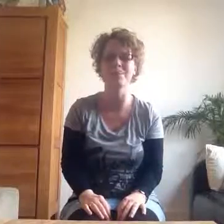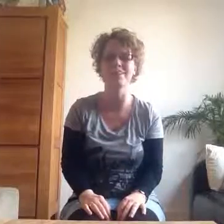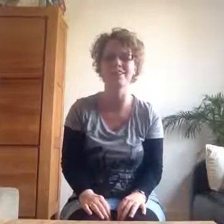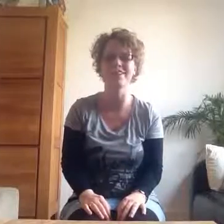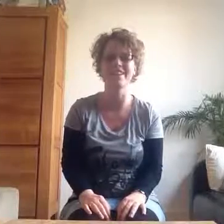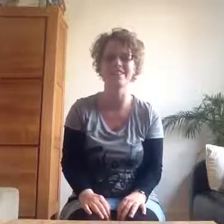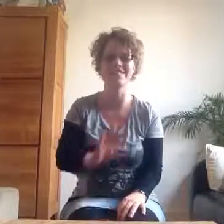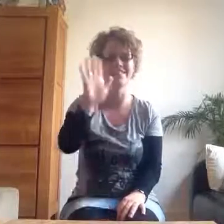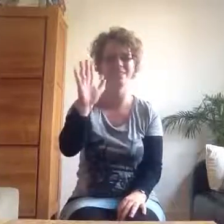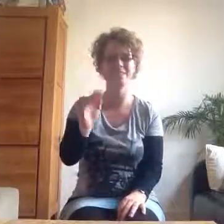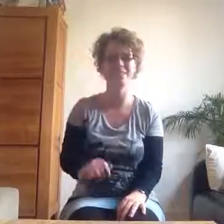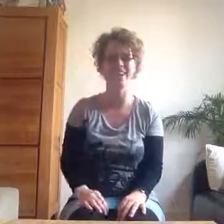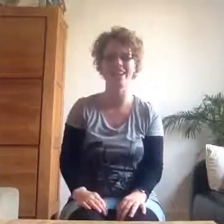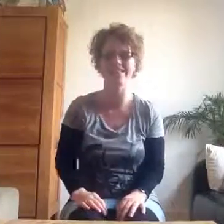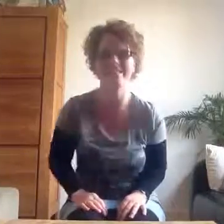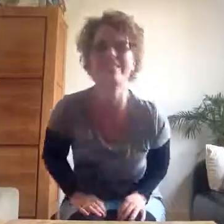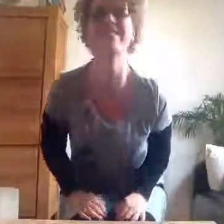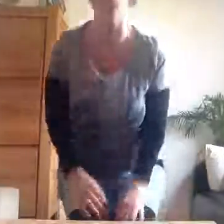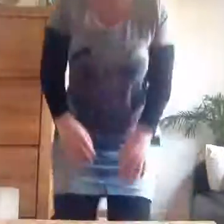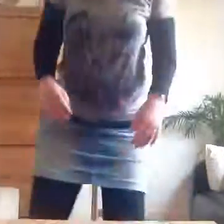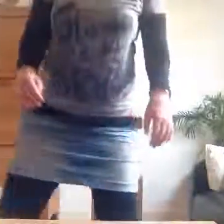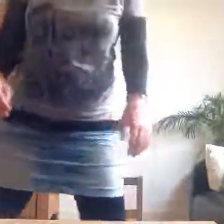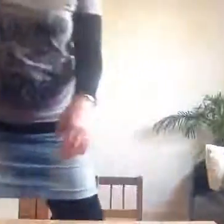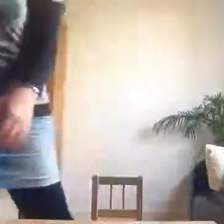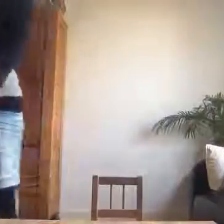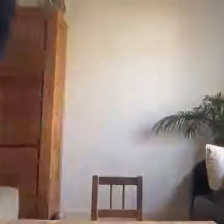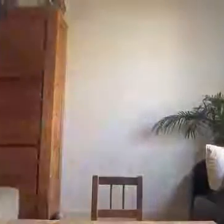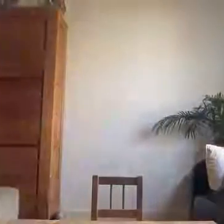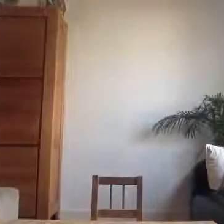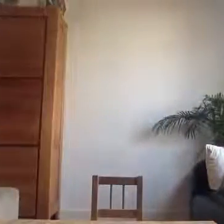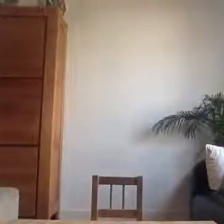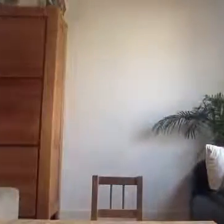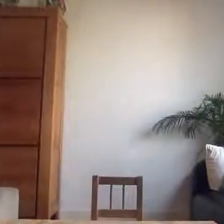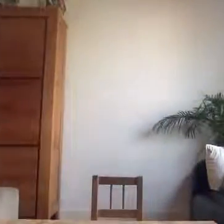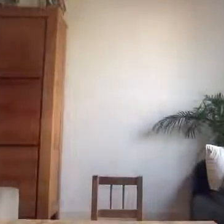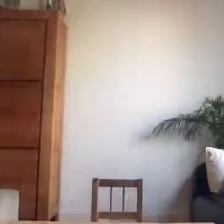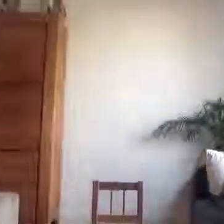met het zingen. Dag! Natuurlijk. Da Lean doen. Muziek ***